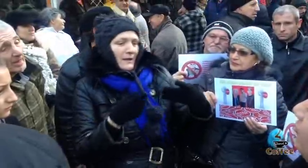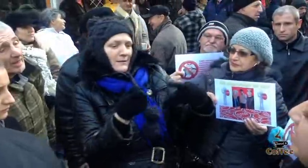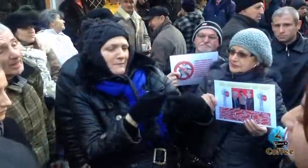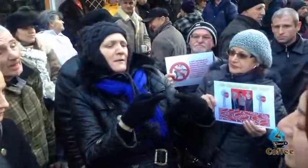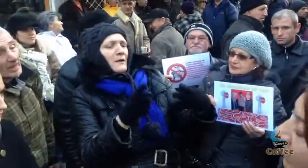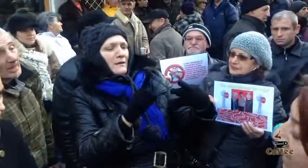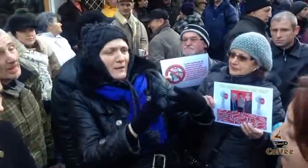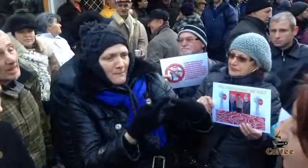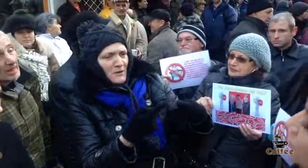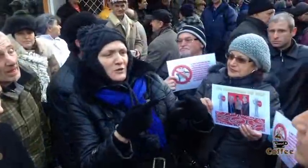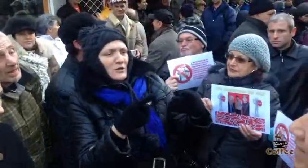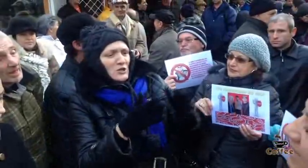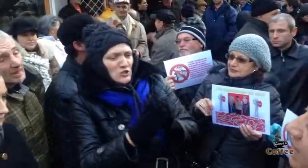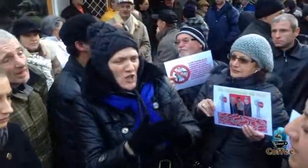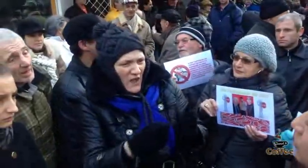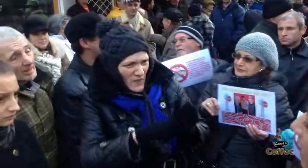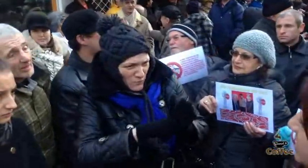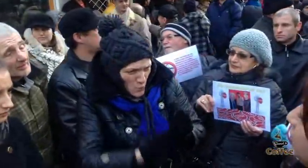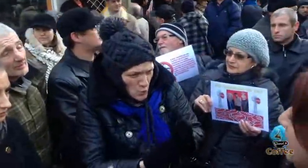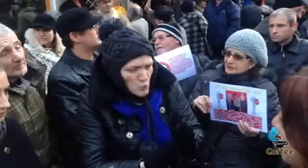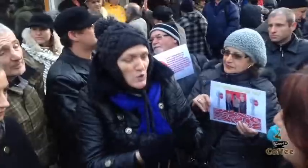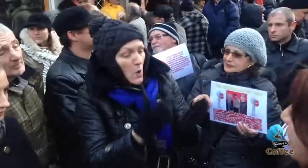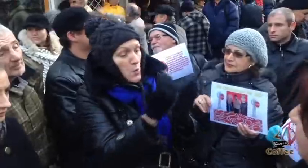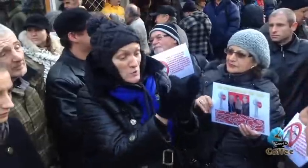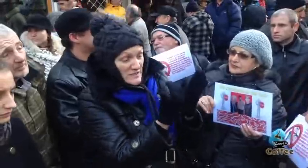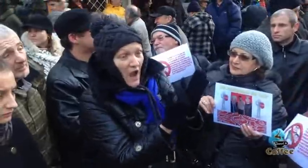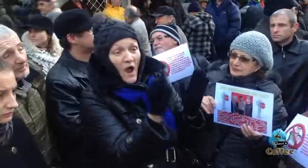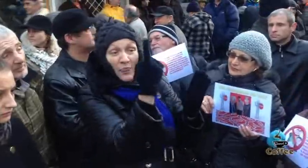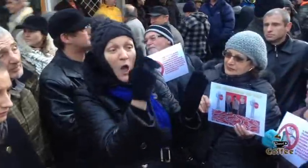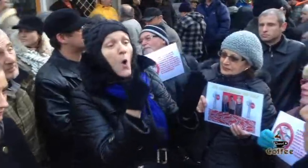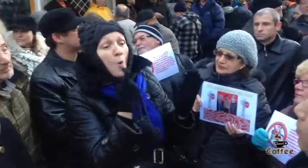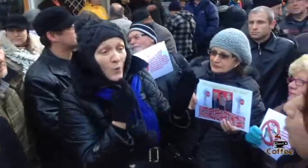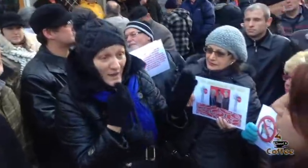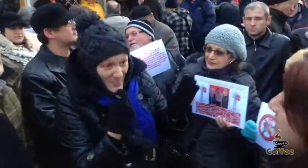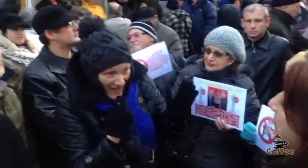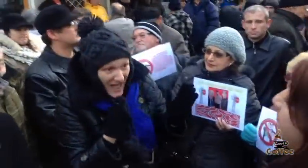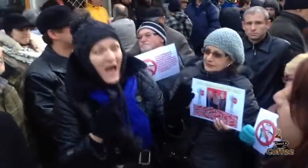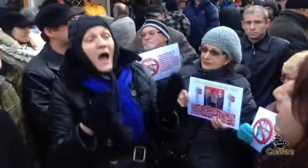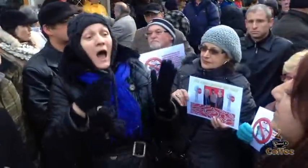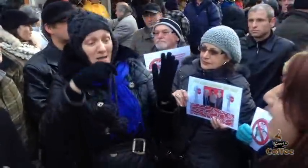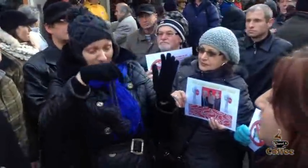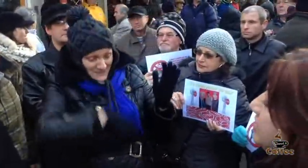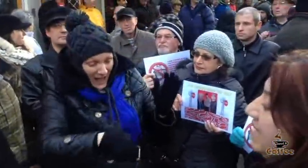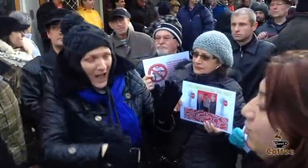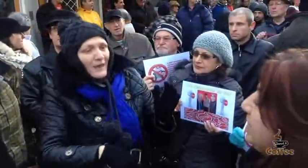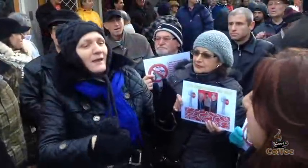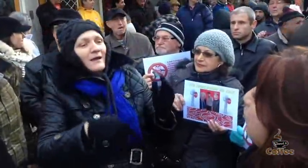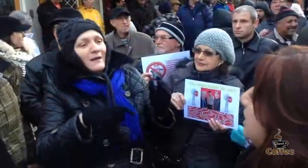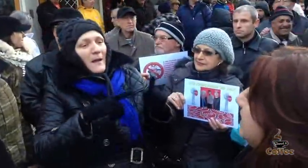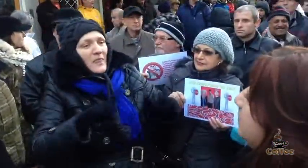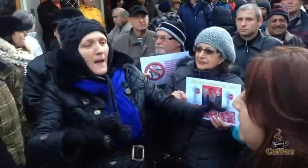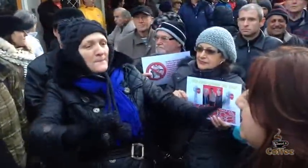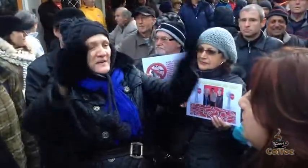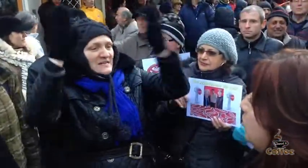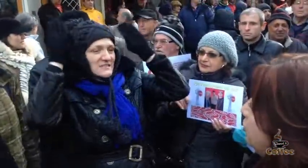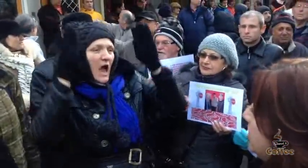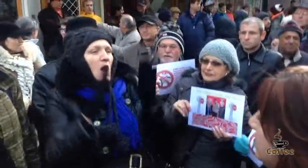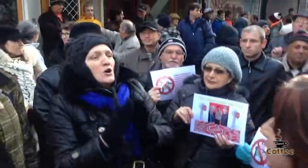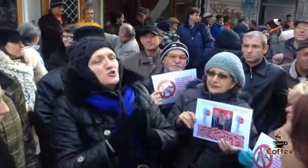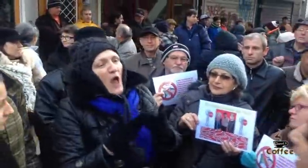обвини в клевета, но в крайна сметка се оказа, че не е така. По уста трябваше само една година да бъде изключена,